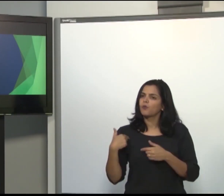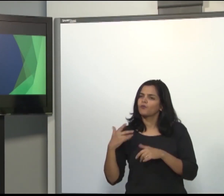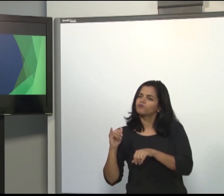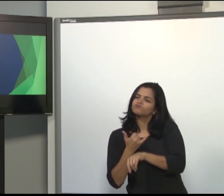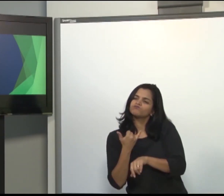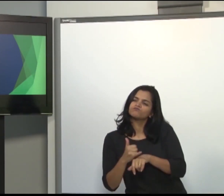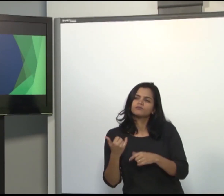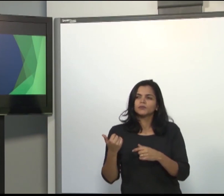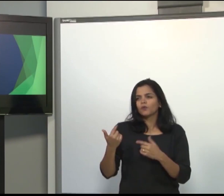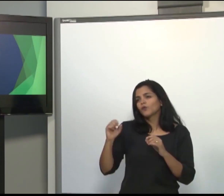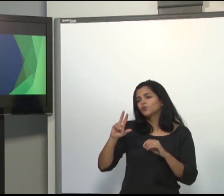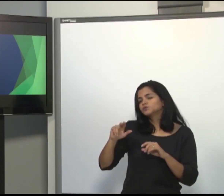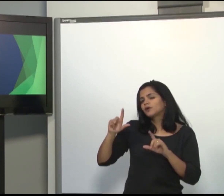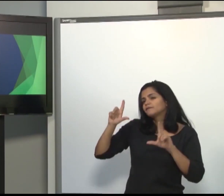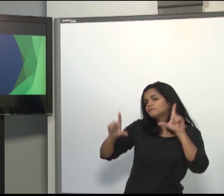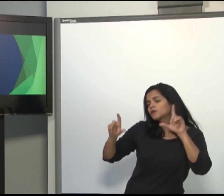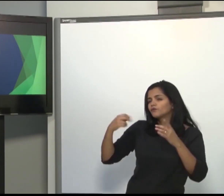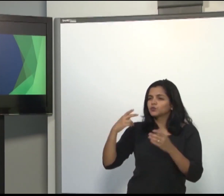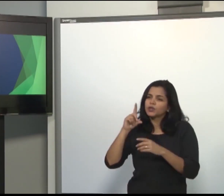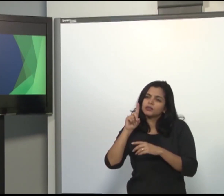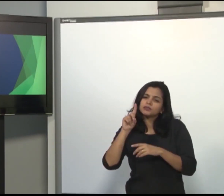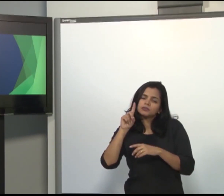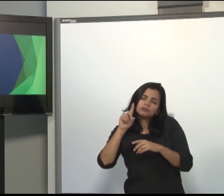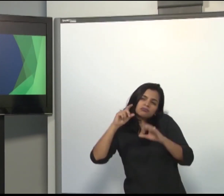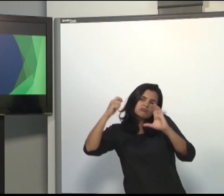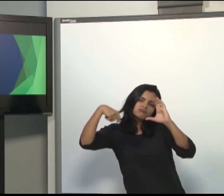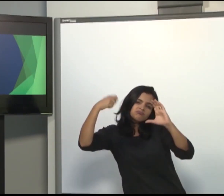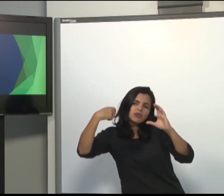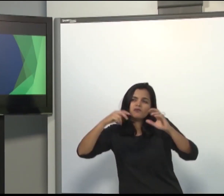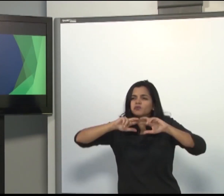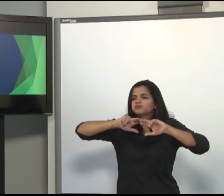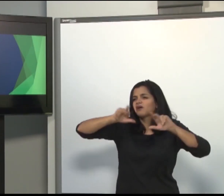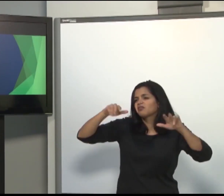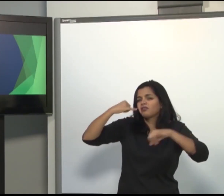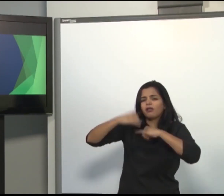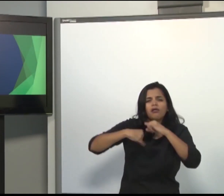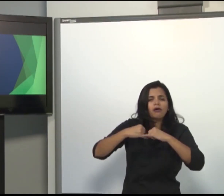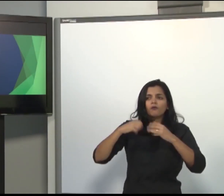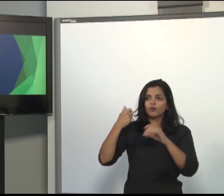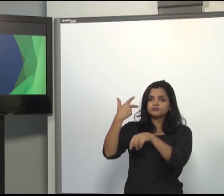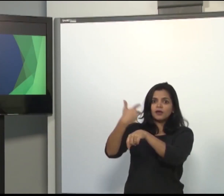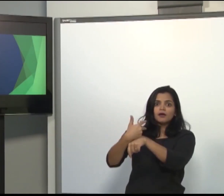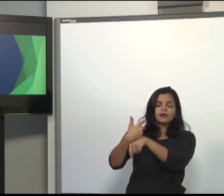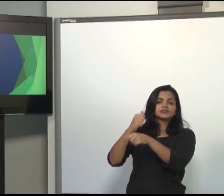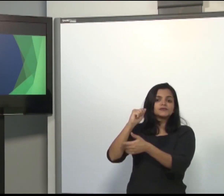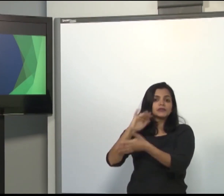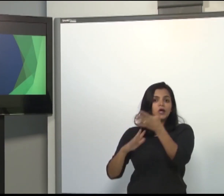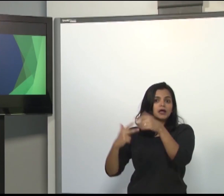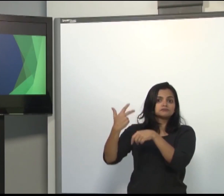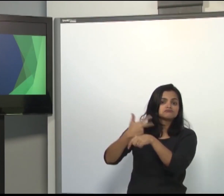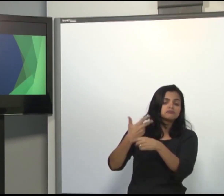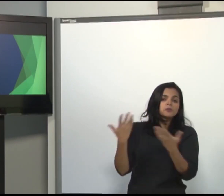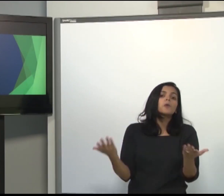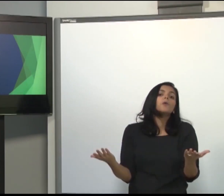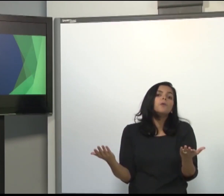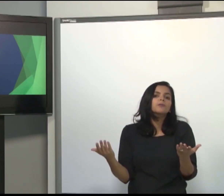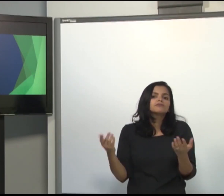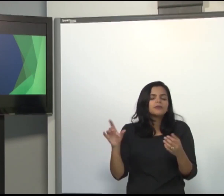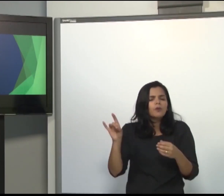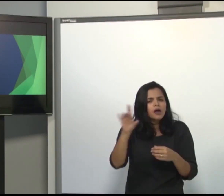vai pensar, já estou pronto, não preciso preparar. Mas não, você tem que pensar qual estratégia você vai utilizar.